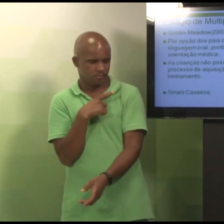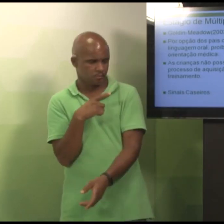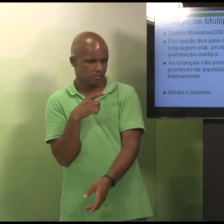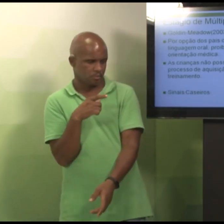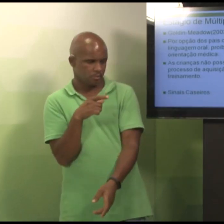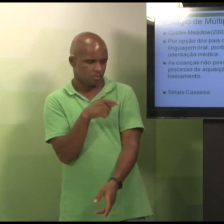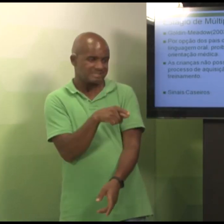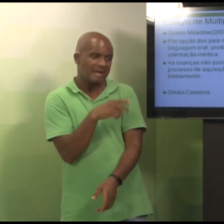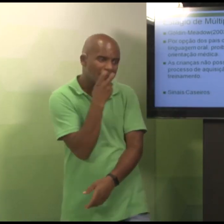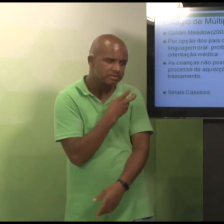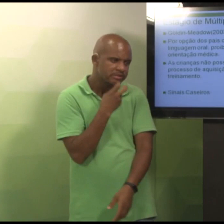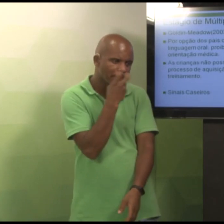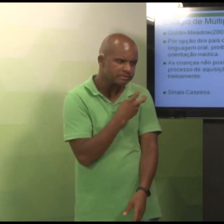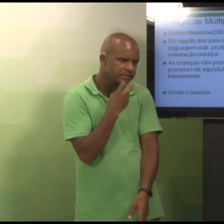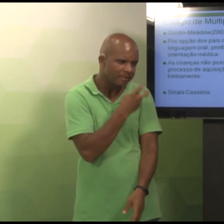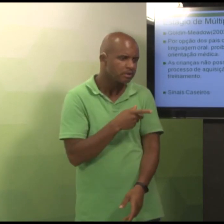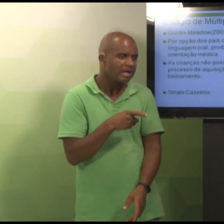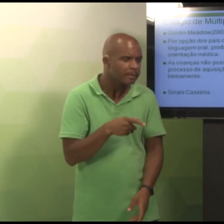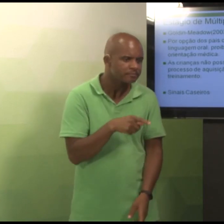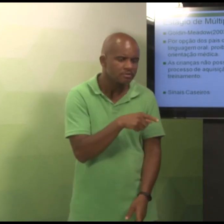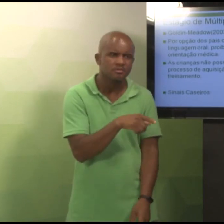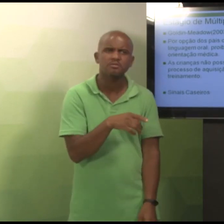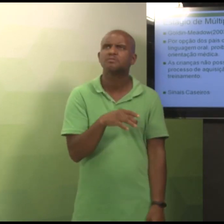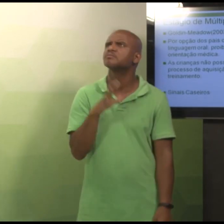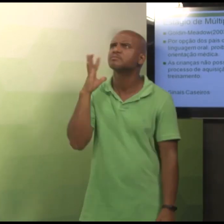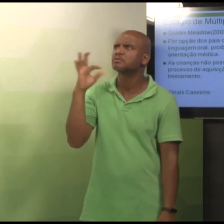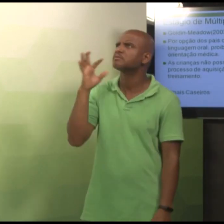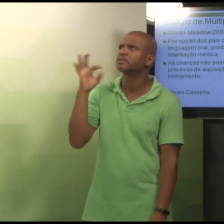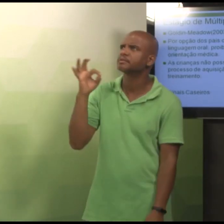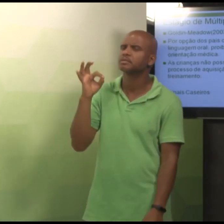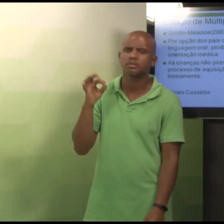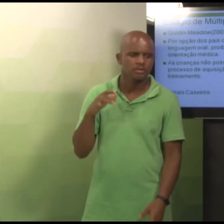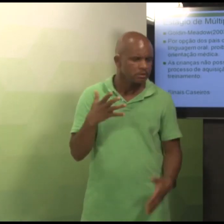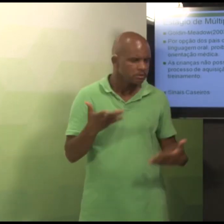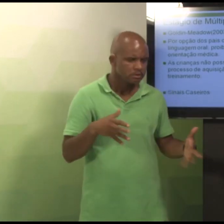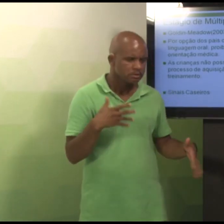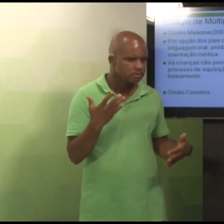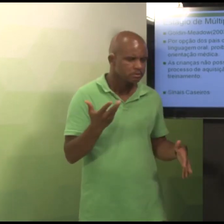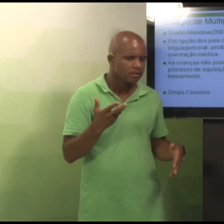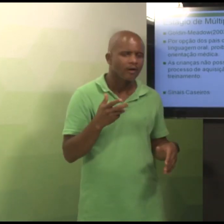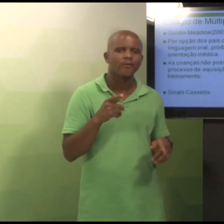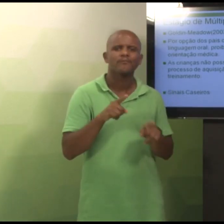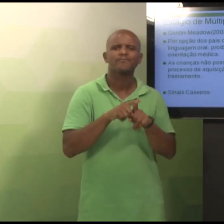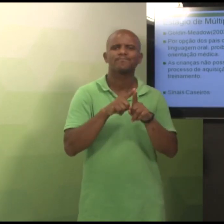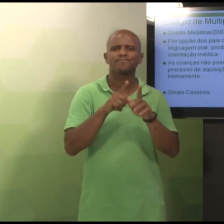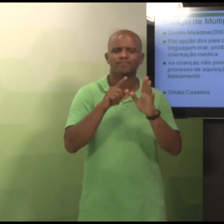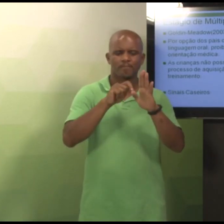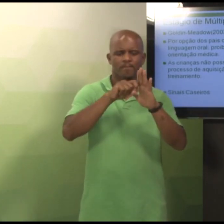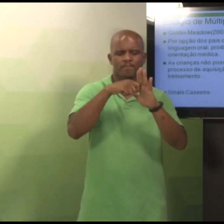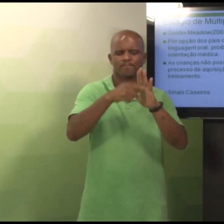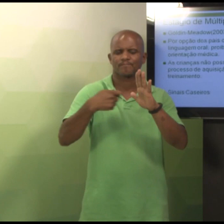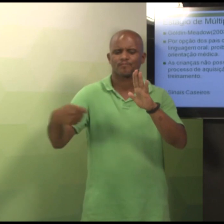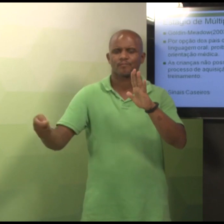A oralização não irá resolver. A maioria das famílias querem se comunicar por meio da oralização com o